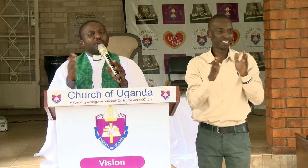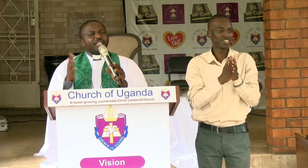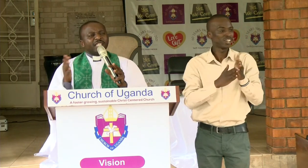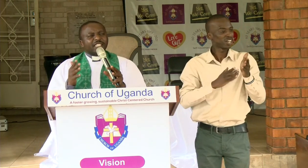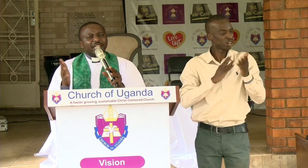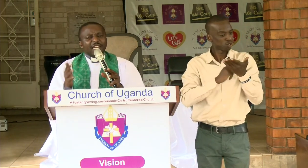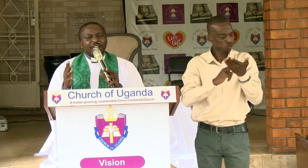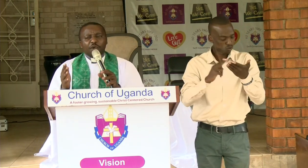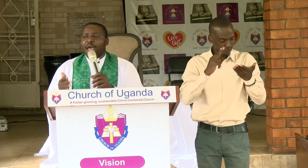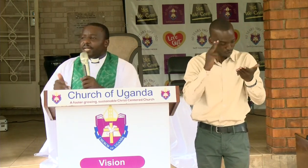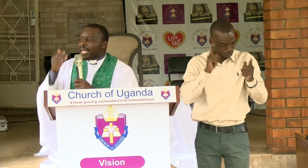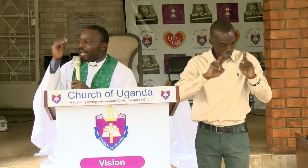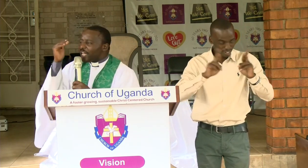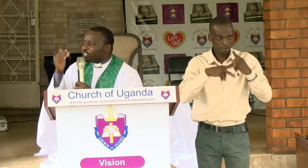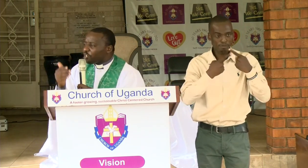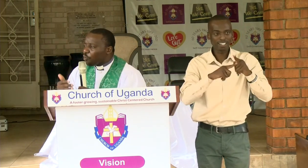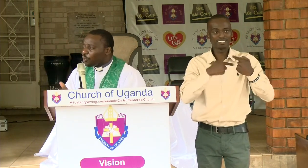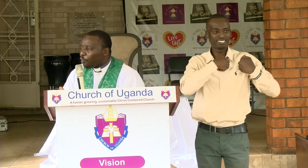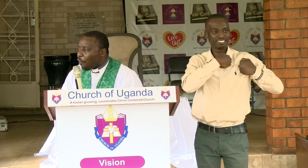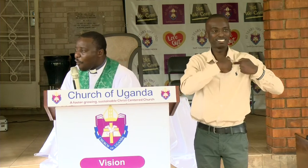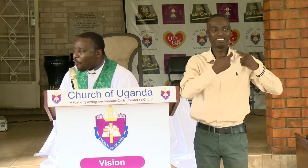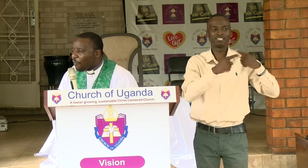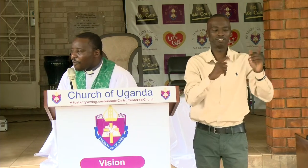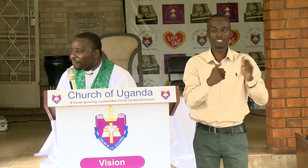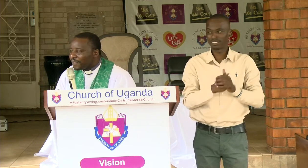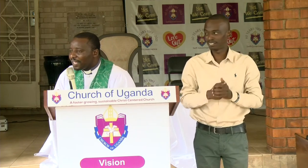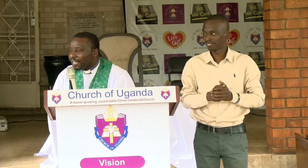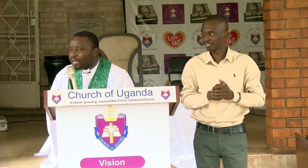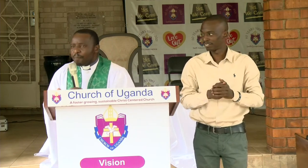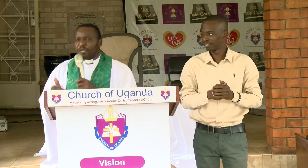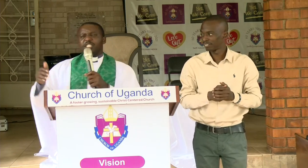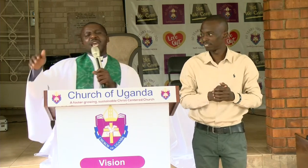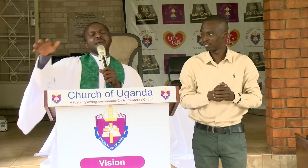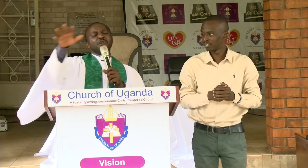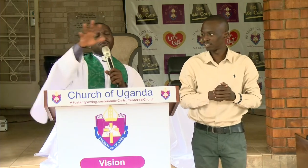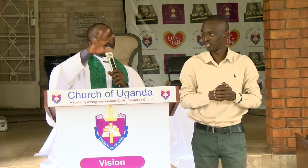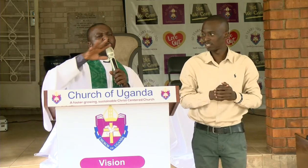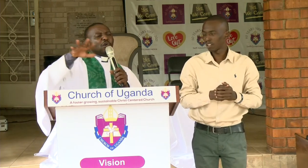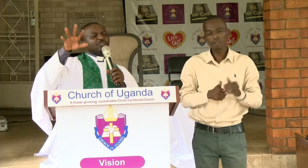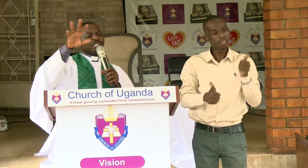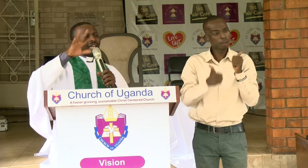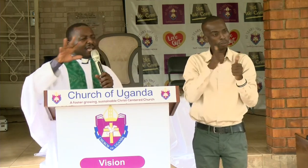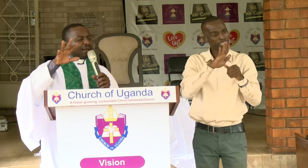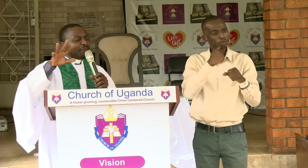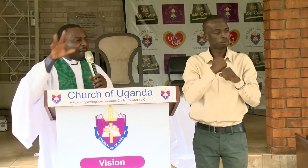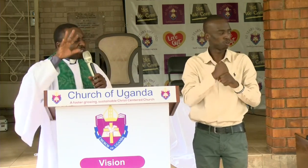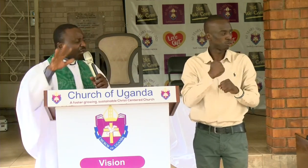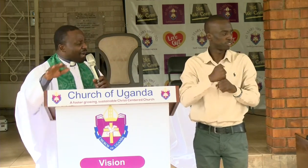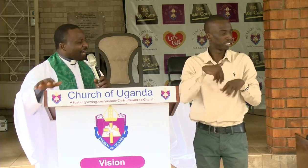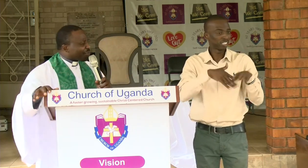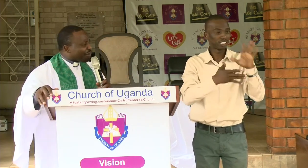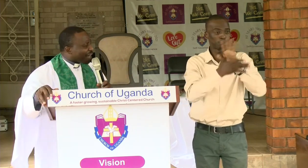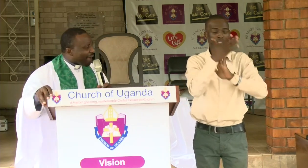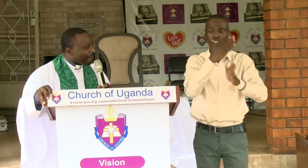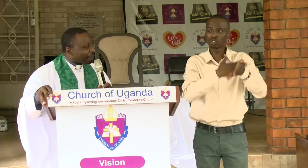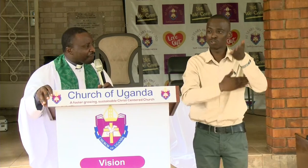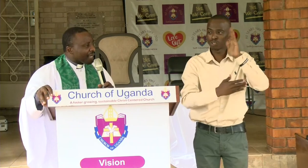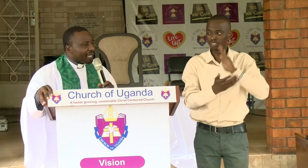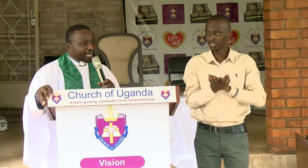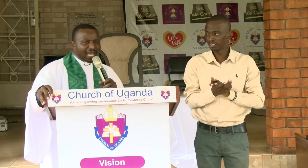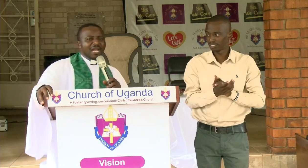nga atuukiriza ekigendererwa naye nga si ky'oliko biki ebyo by'okoze mu maaso ga